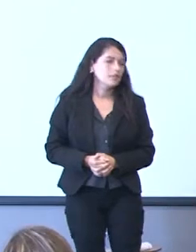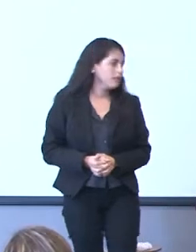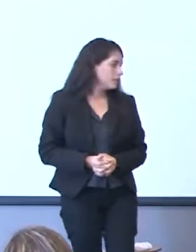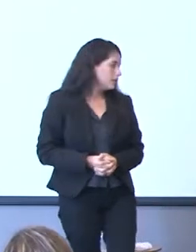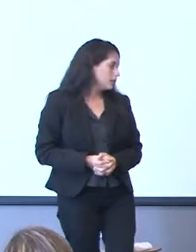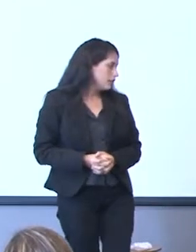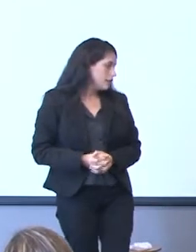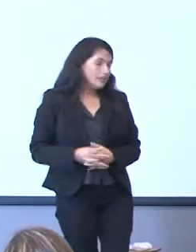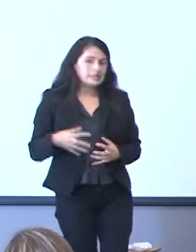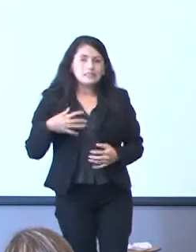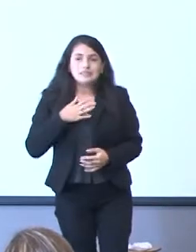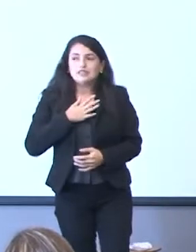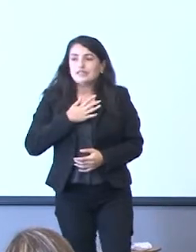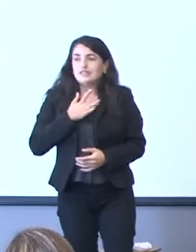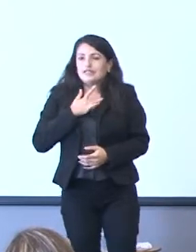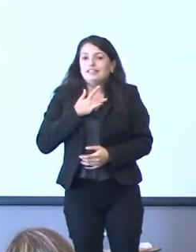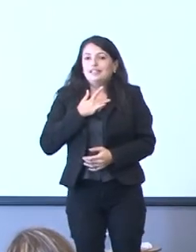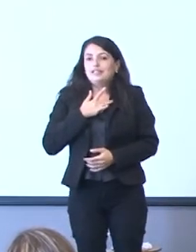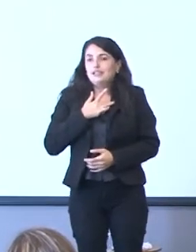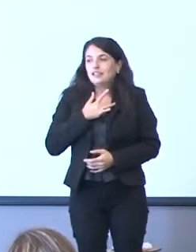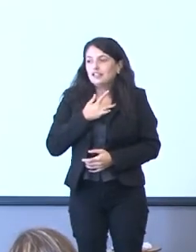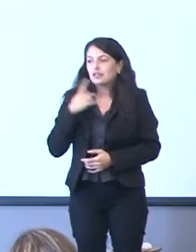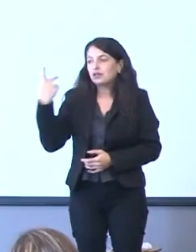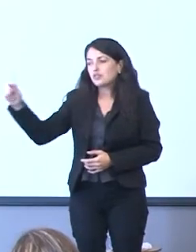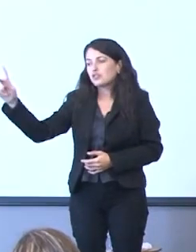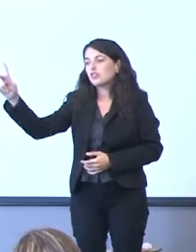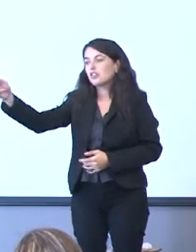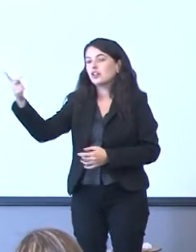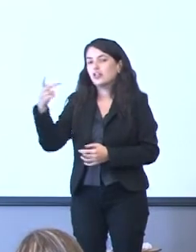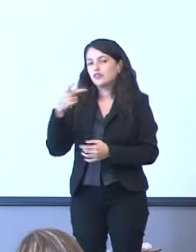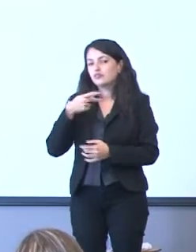muito me cala o coração o teu relato,